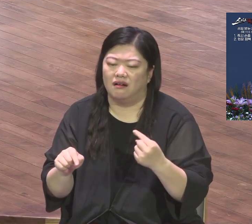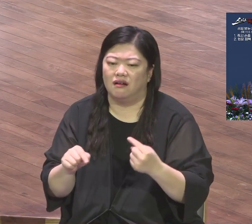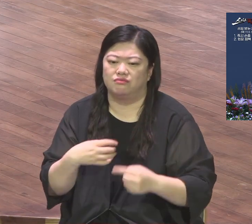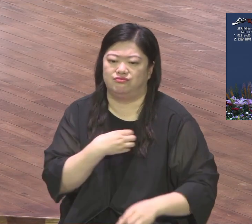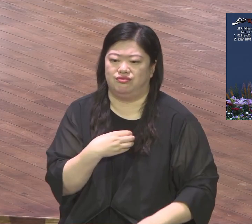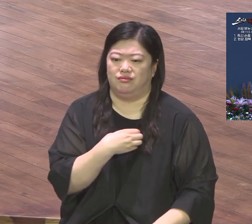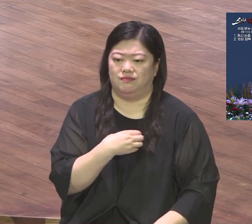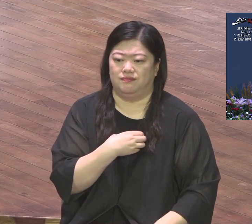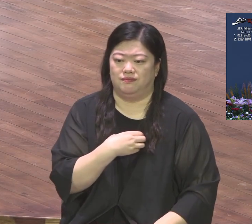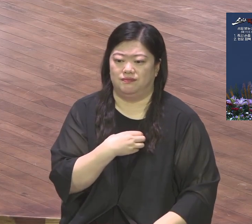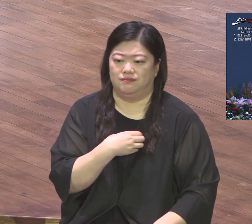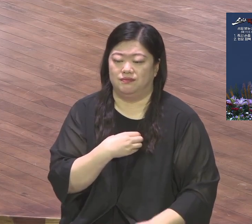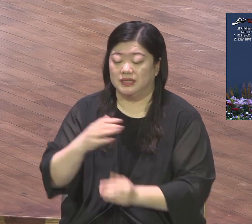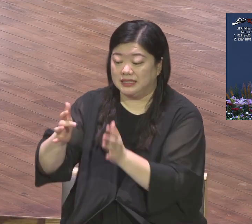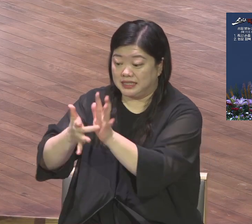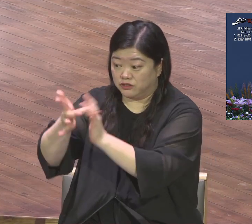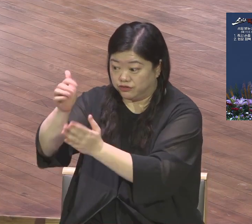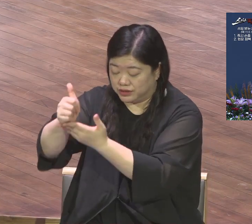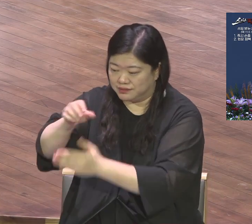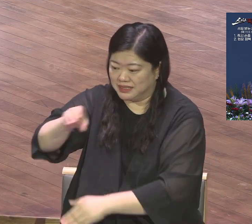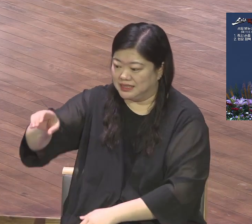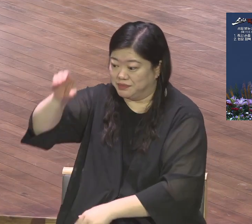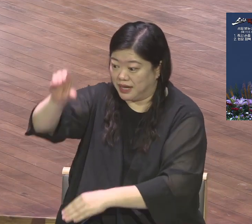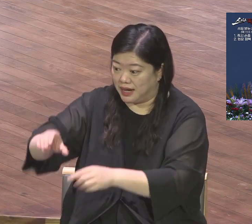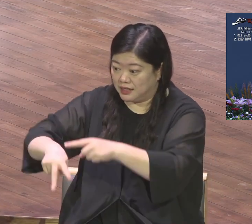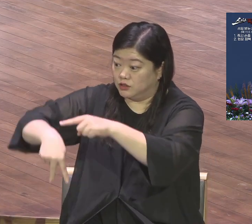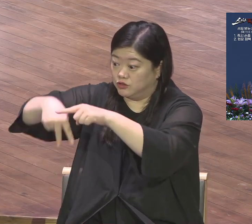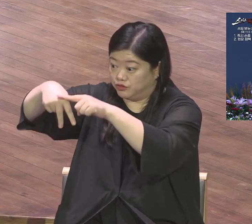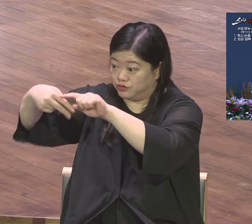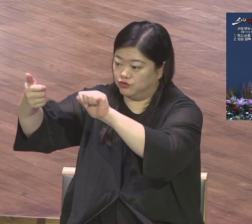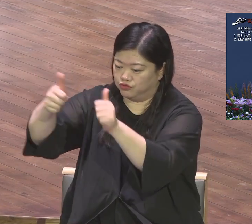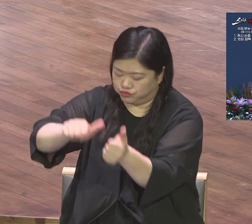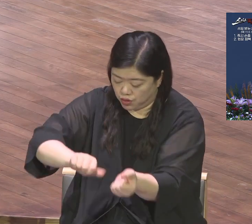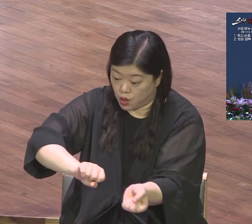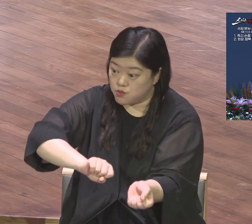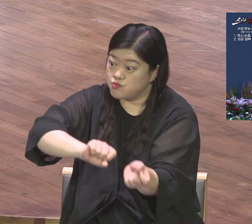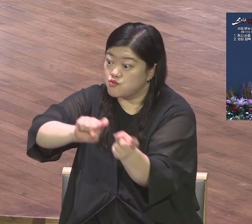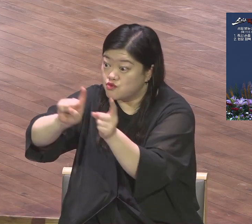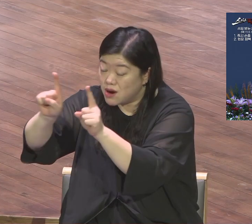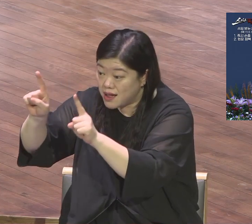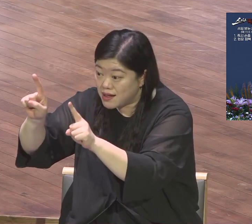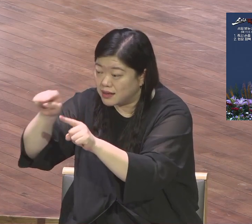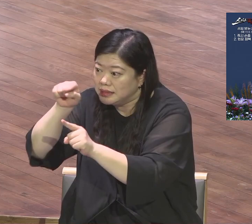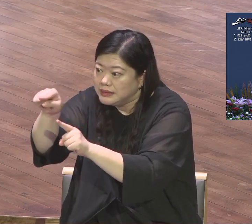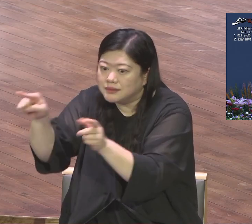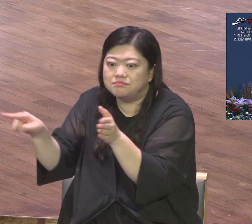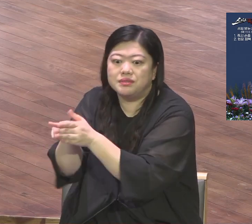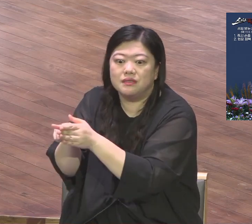대속과 부활의 복음밖에 없습니다. 더 이상 없습니다.